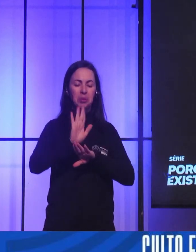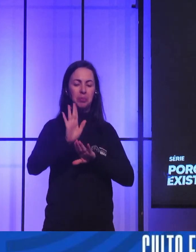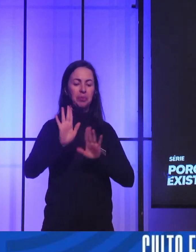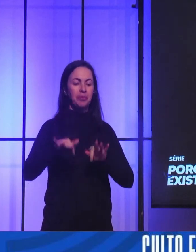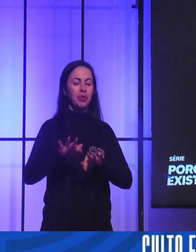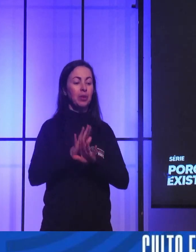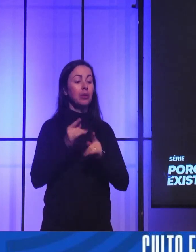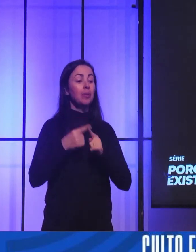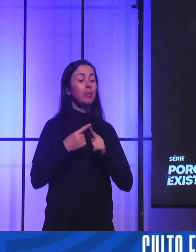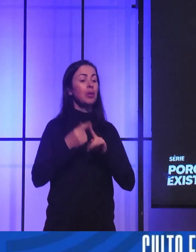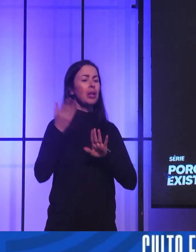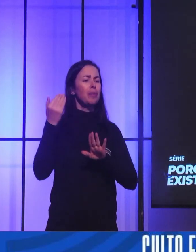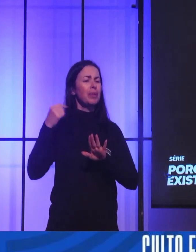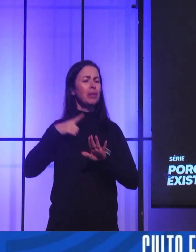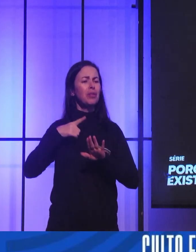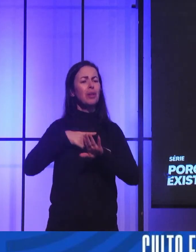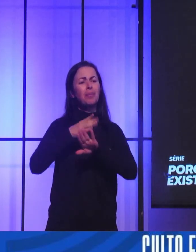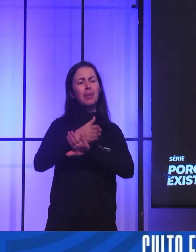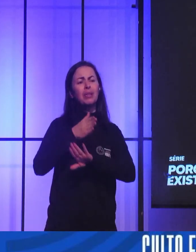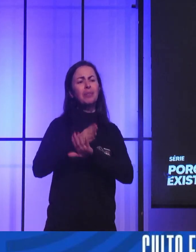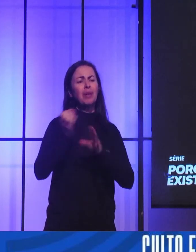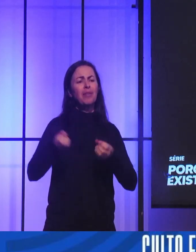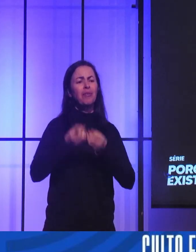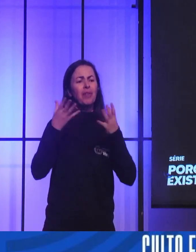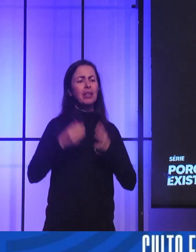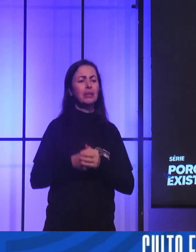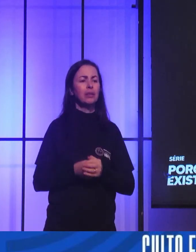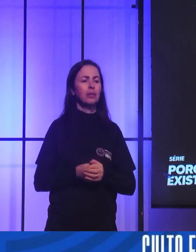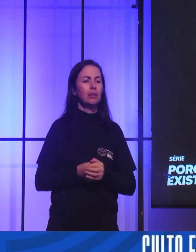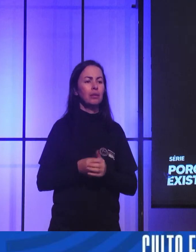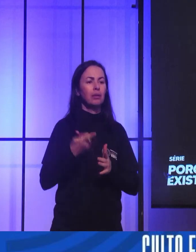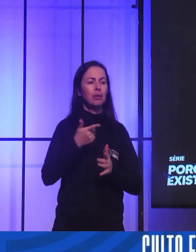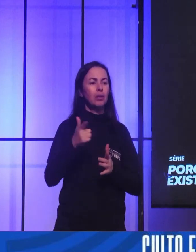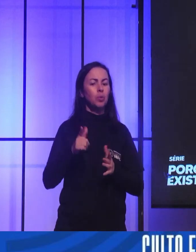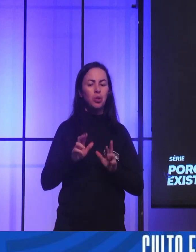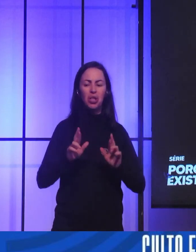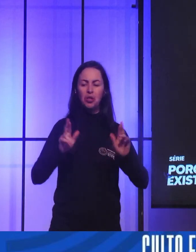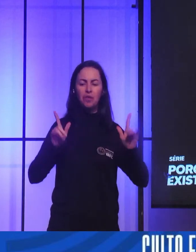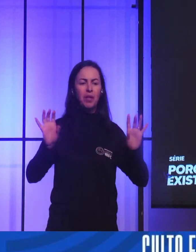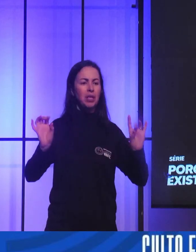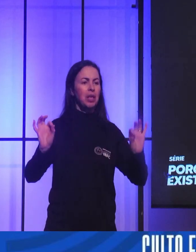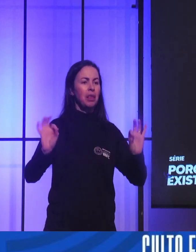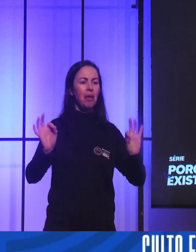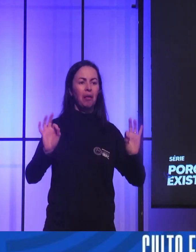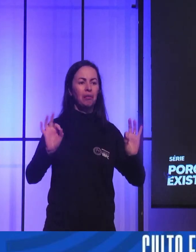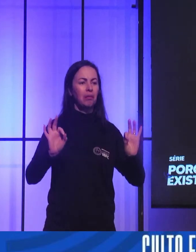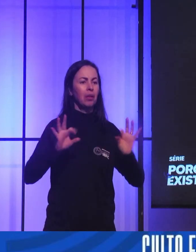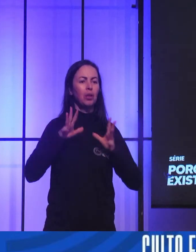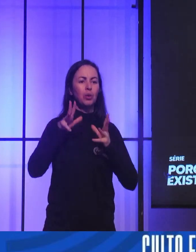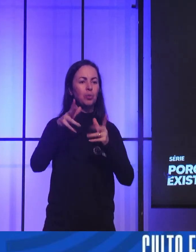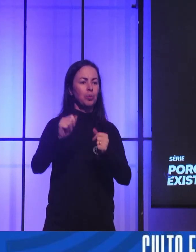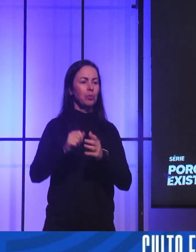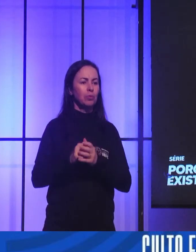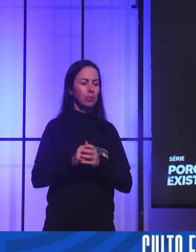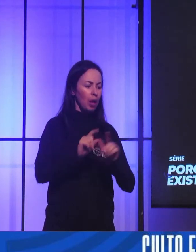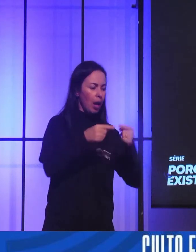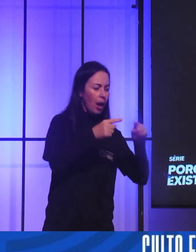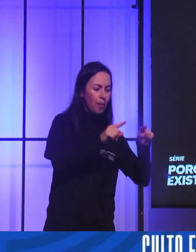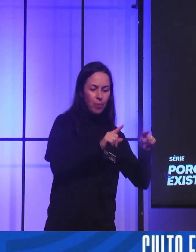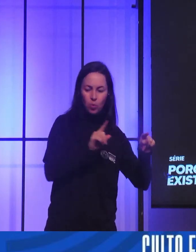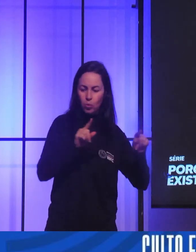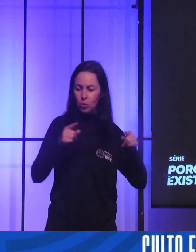mas eu já fui antigamente em alguns aniversários que não tinha diferença nenhuma do mundo. as mesmas